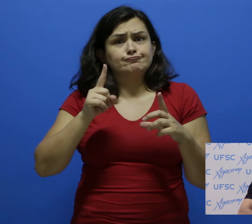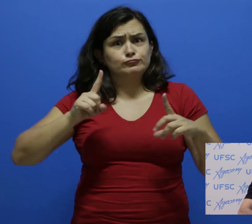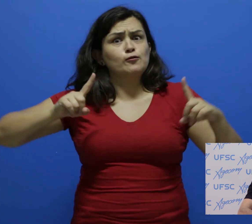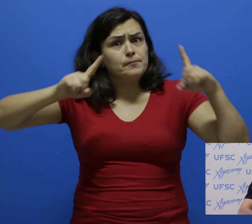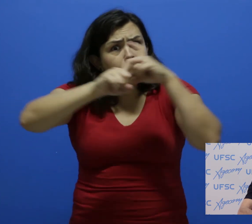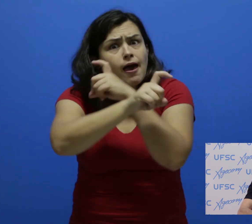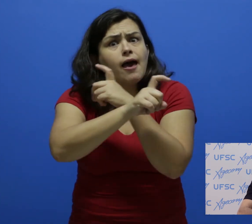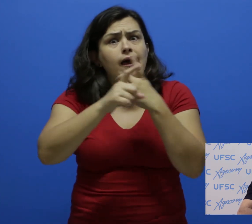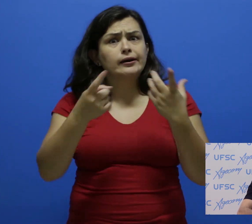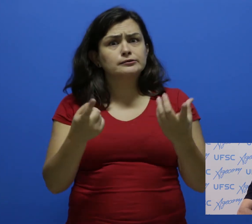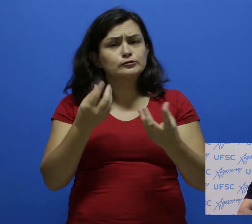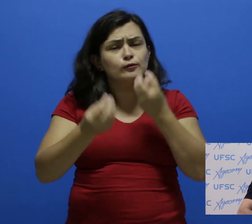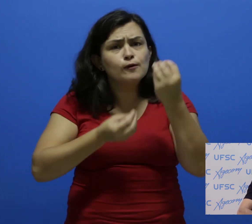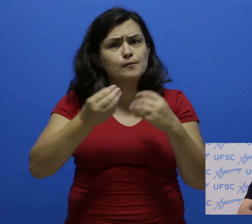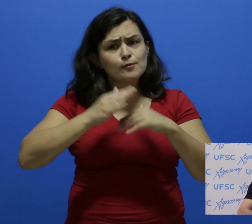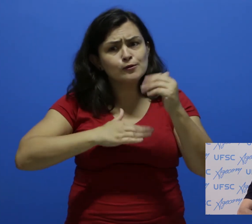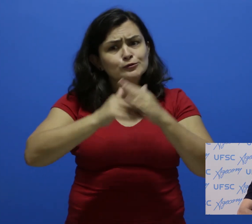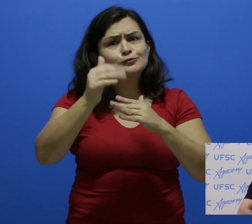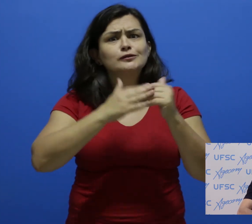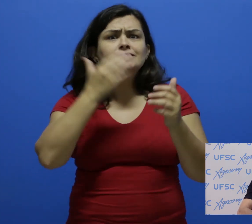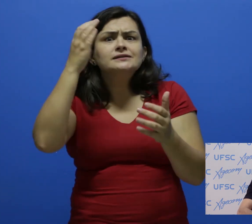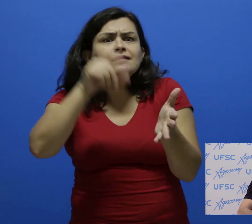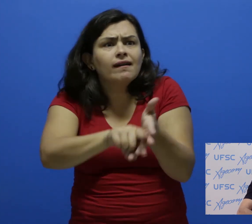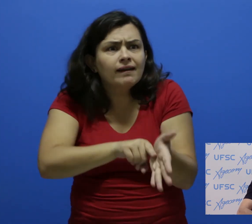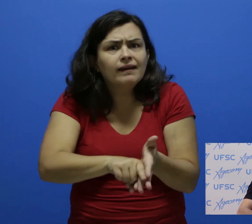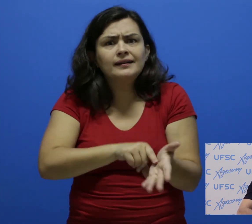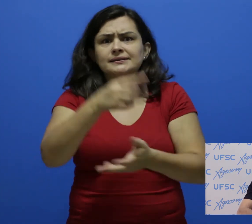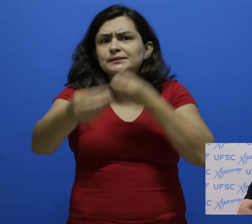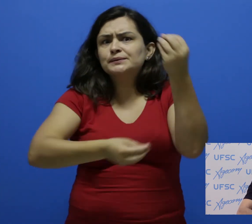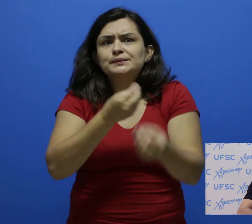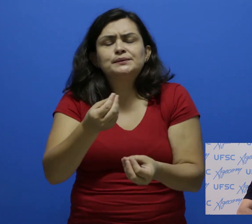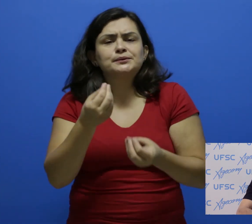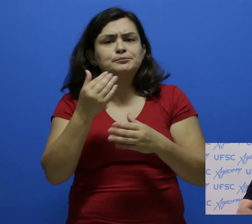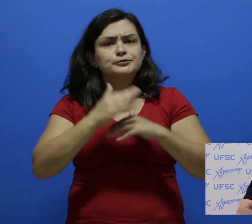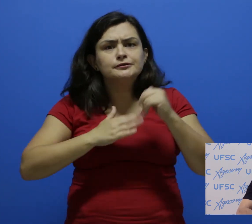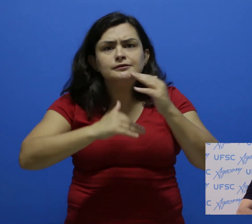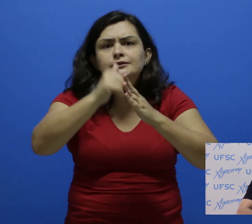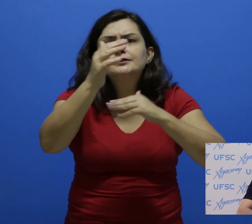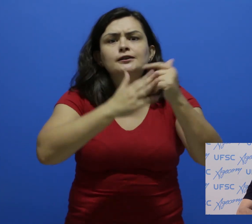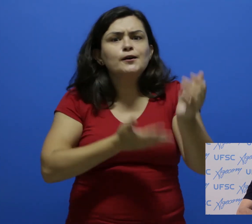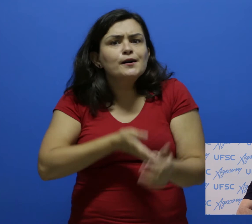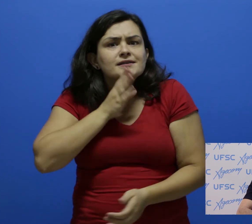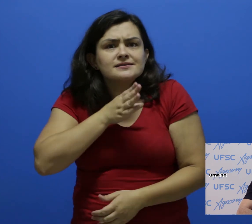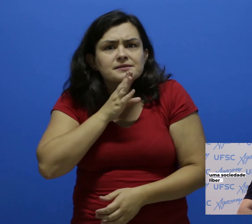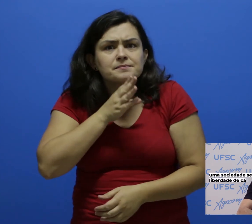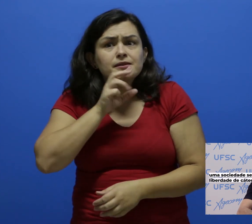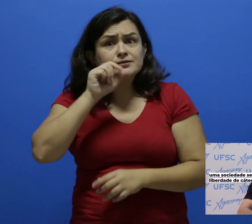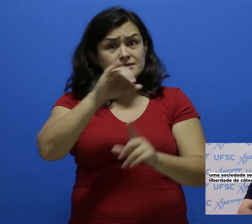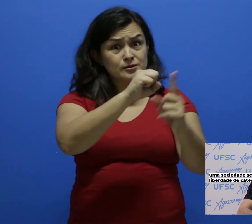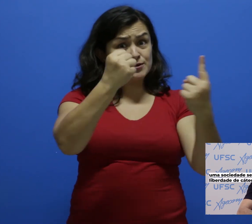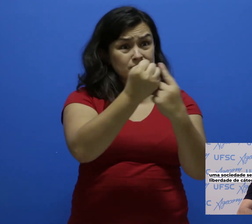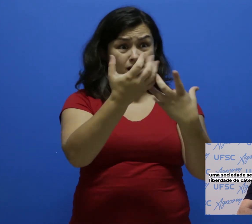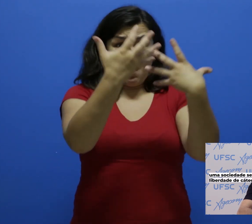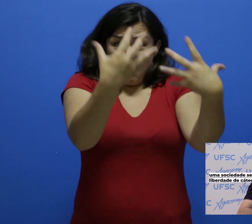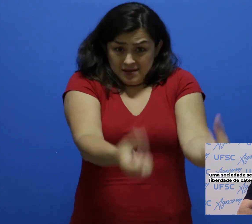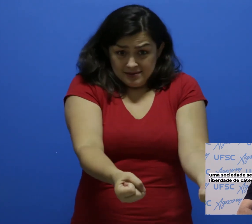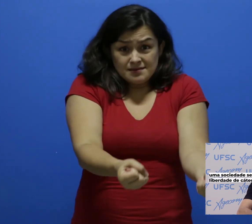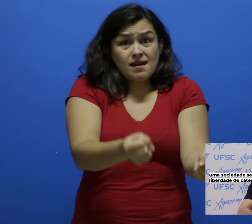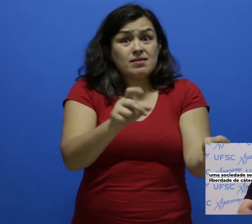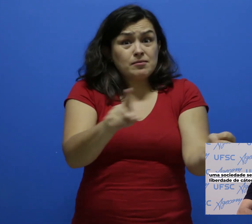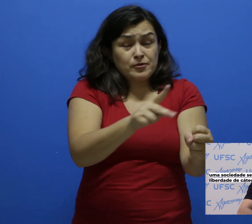de aprendizagem. Uma sociedade que perde isso, que permite que isso seja atacado, é uma sociedade que